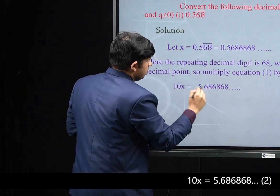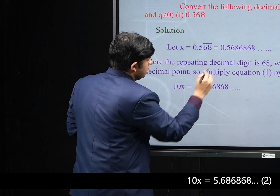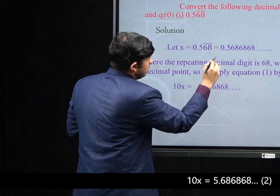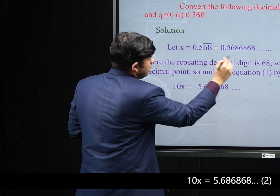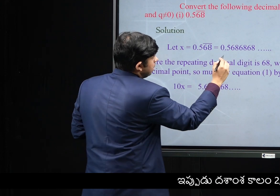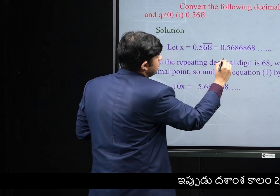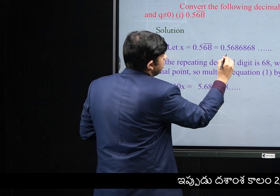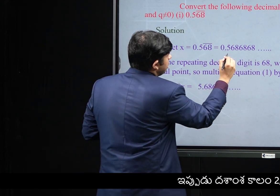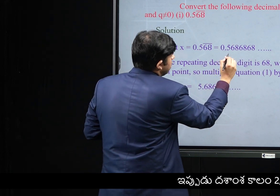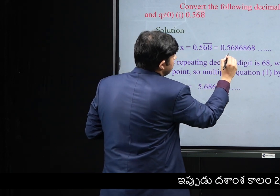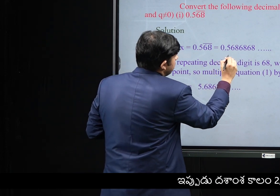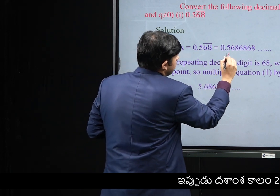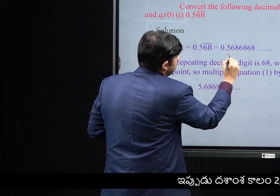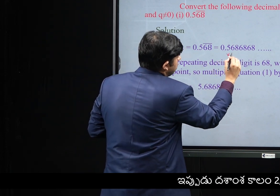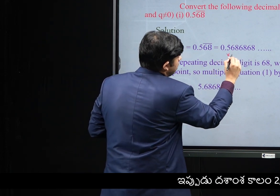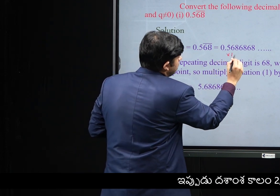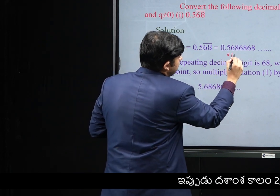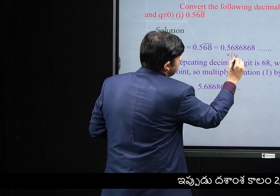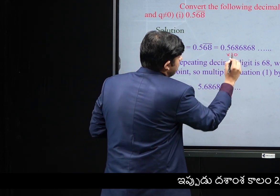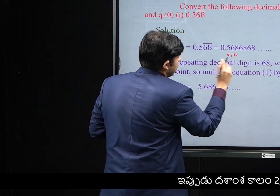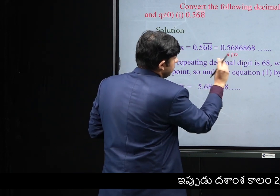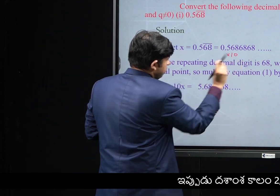5.686868. ఇప్పుడు దశాంశ కాలం 2.